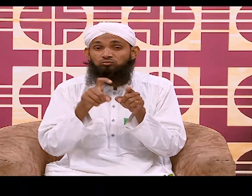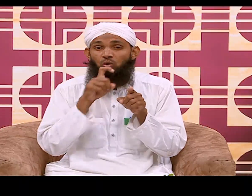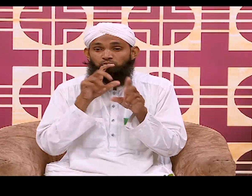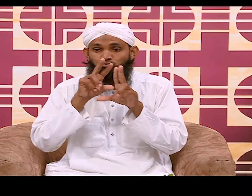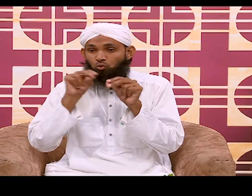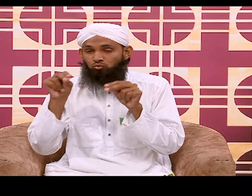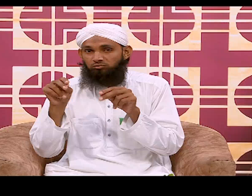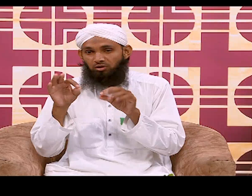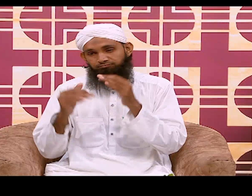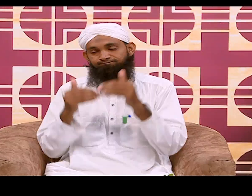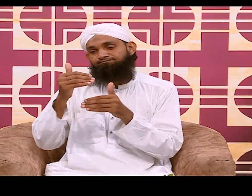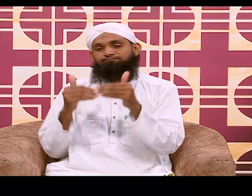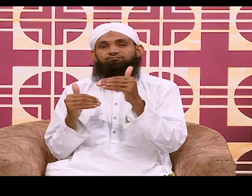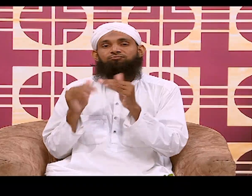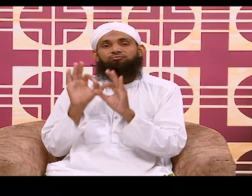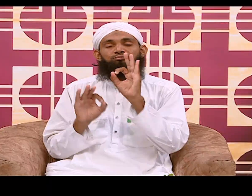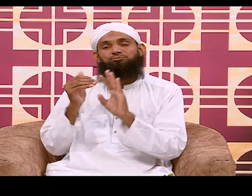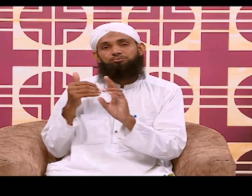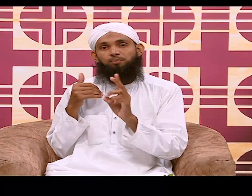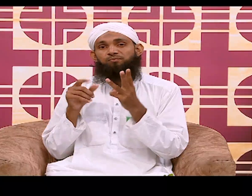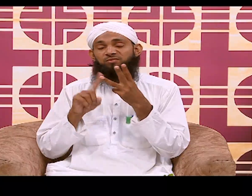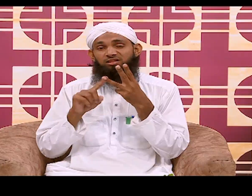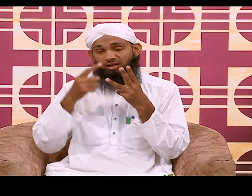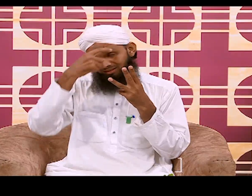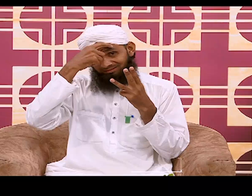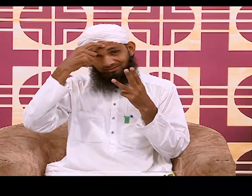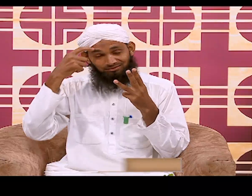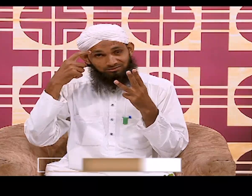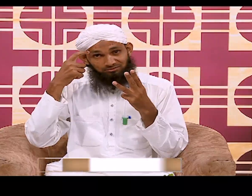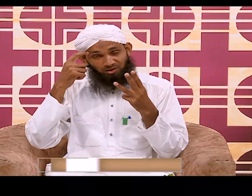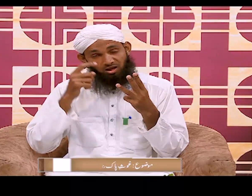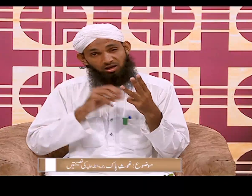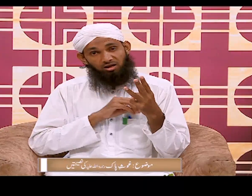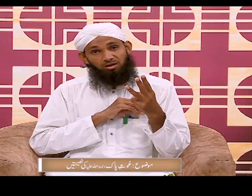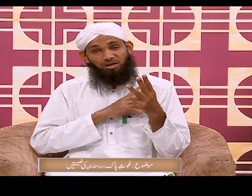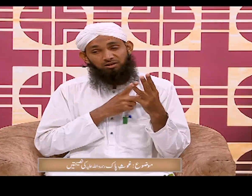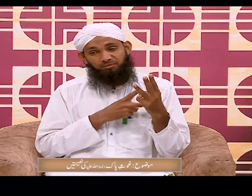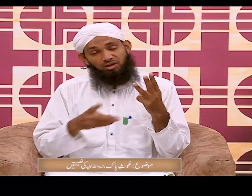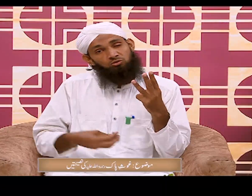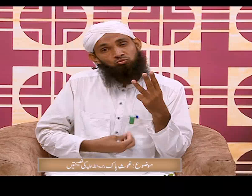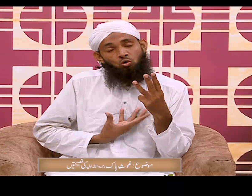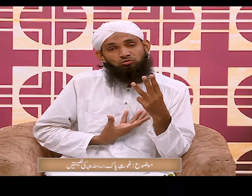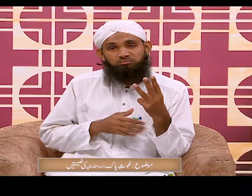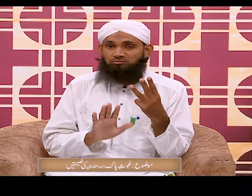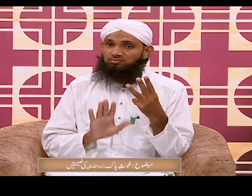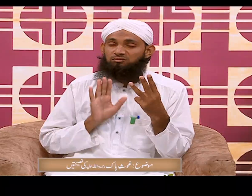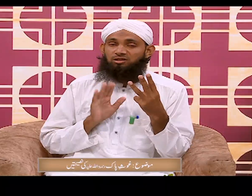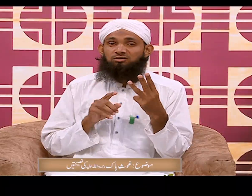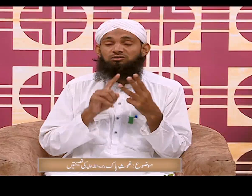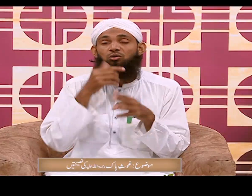رہے۔ نمبر 3، تقدیر پر ہمیشہ راضی رہے۔ حضور غوث پاک رحمت اللہ علیہ مزید